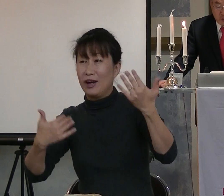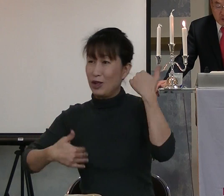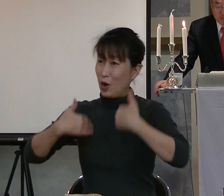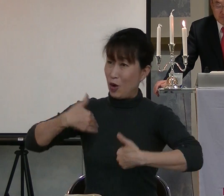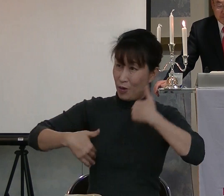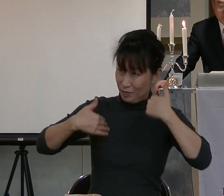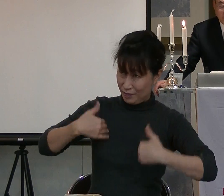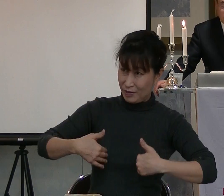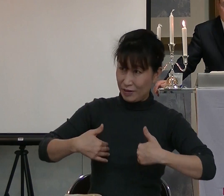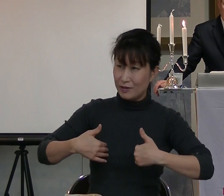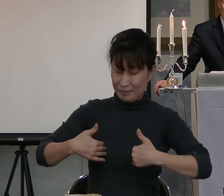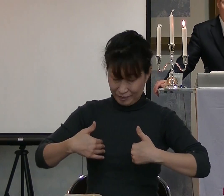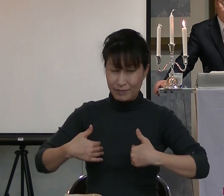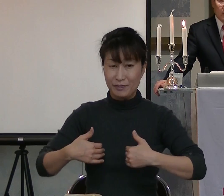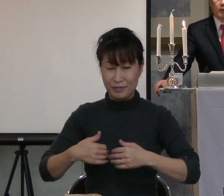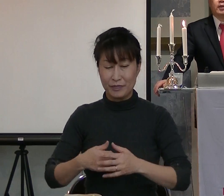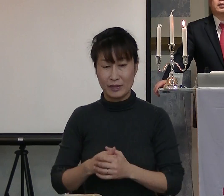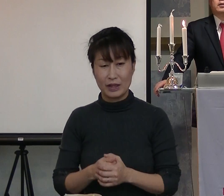けれども、